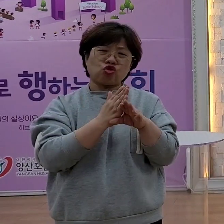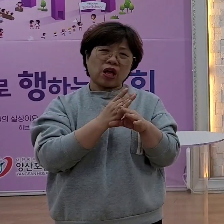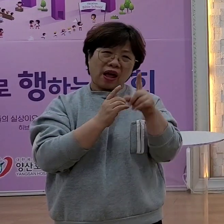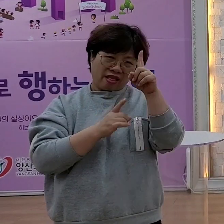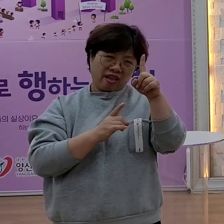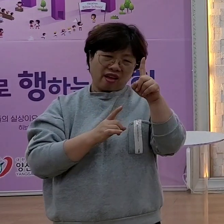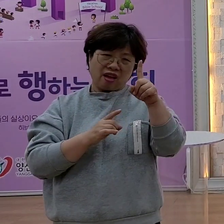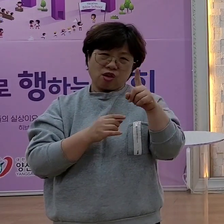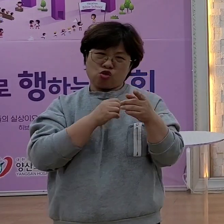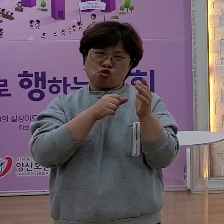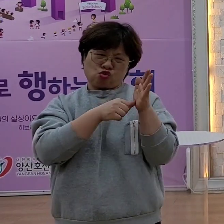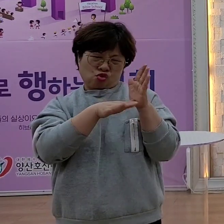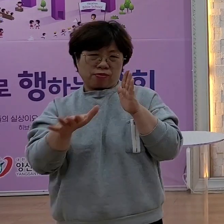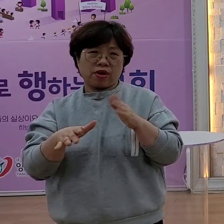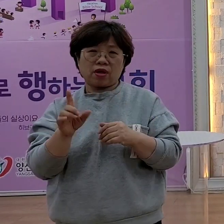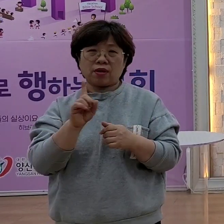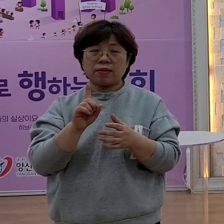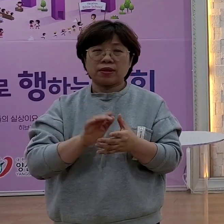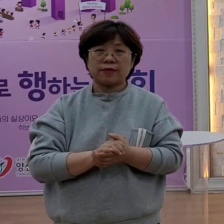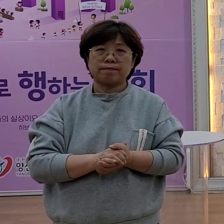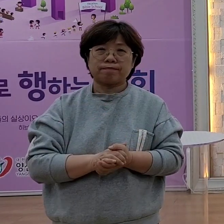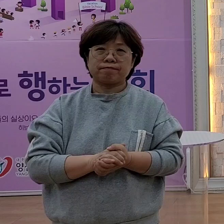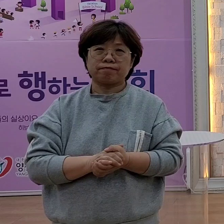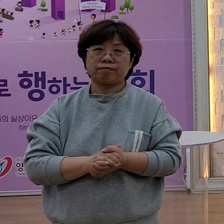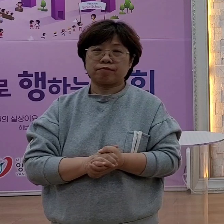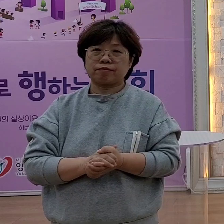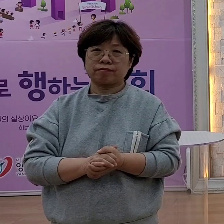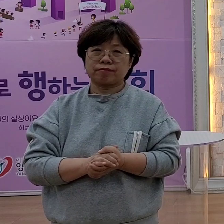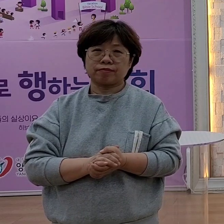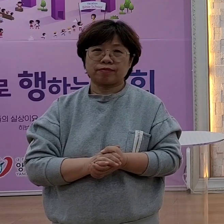고3 때 그 시험